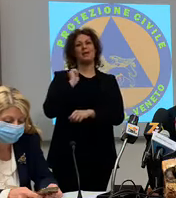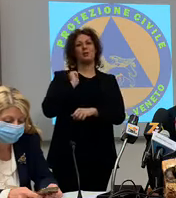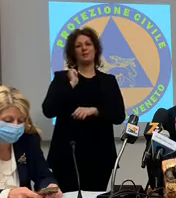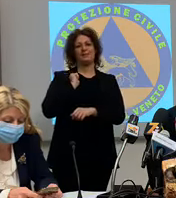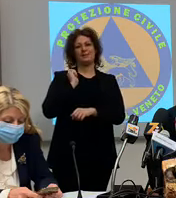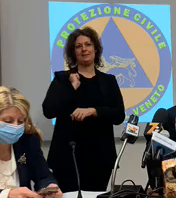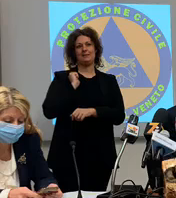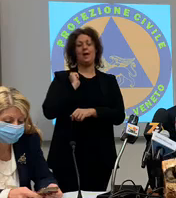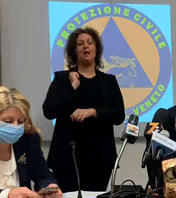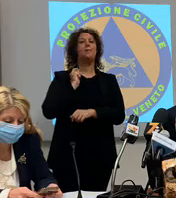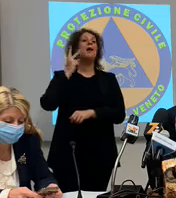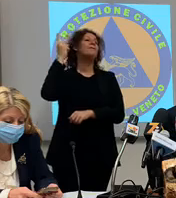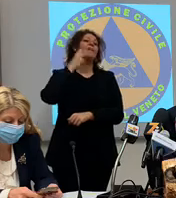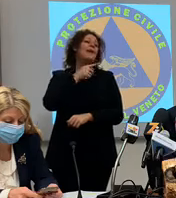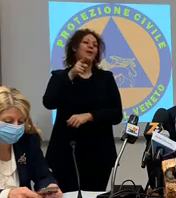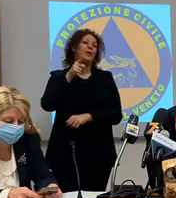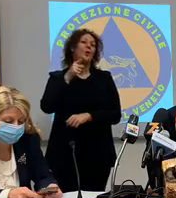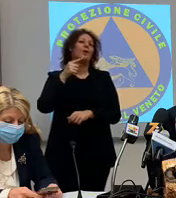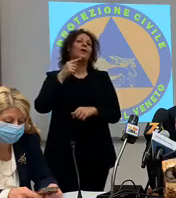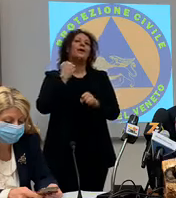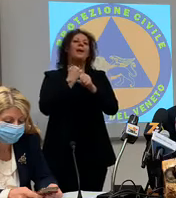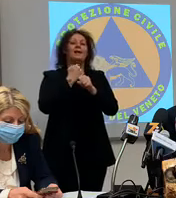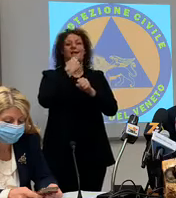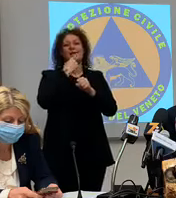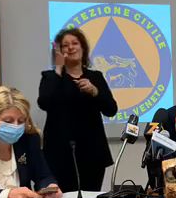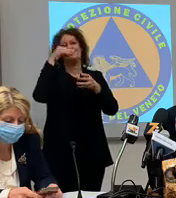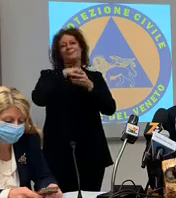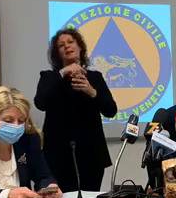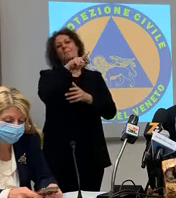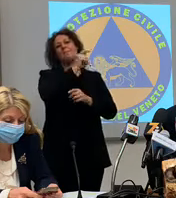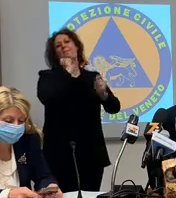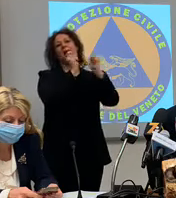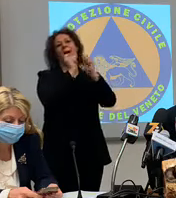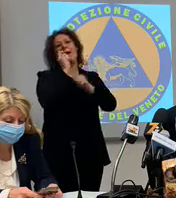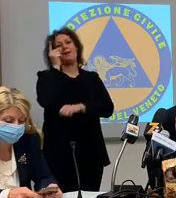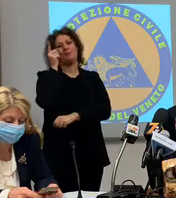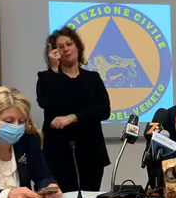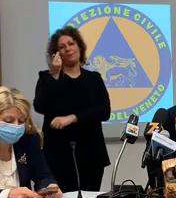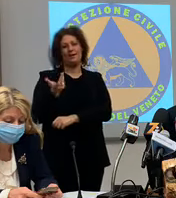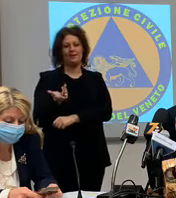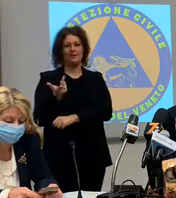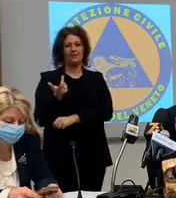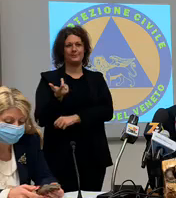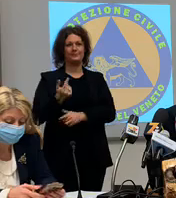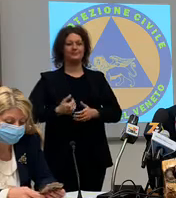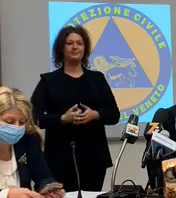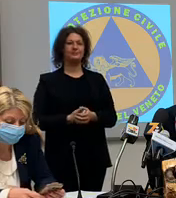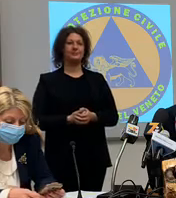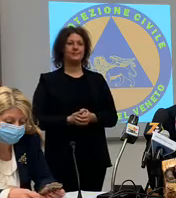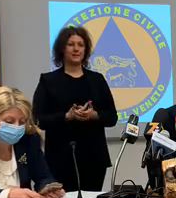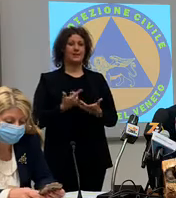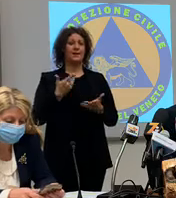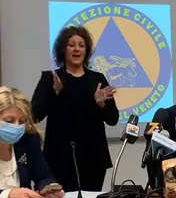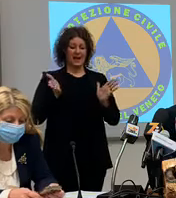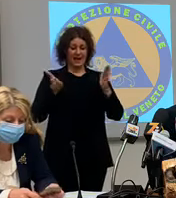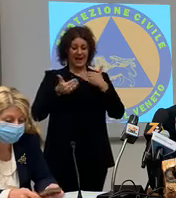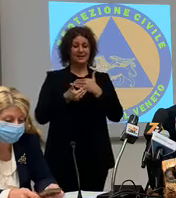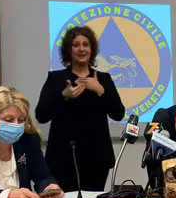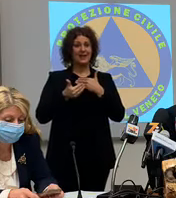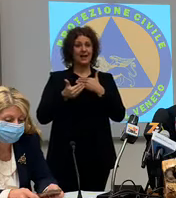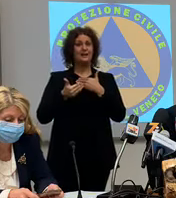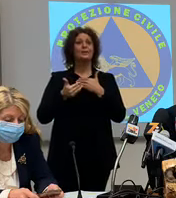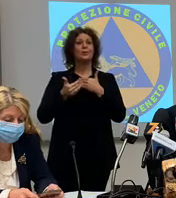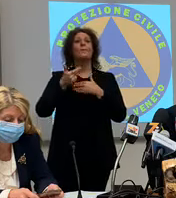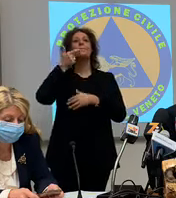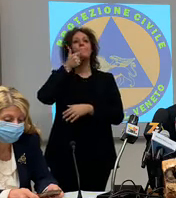centri ricerca e e nasce peraltro questa questa candidatura tra i padovani con i padovani io la prima volta ne ho parlato ho parlato con